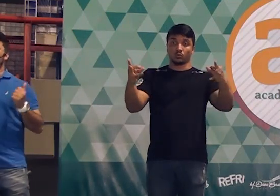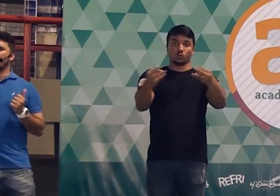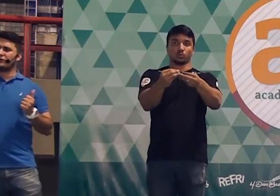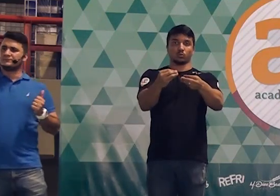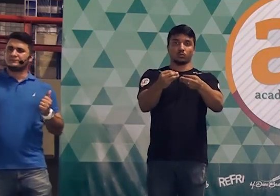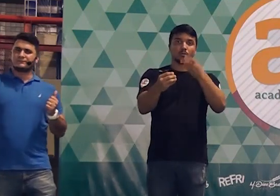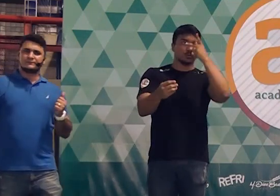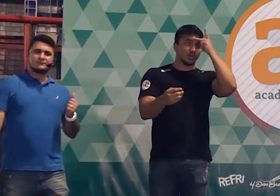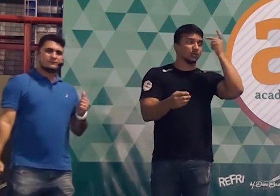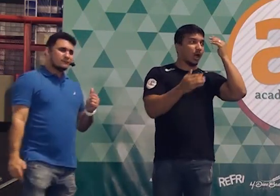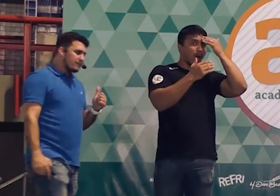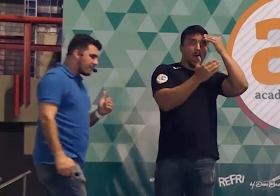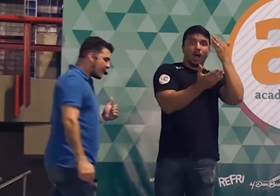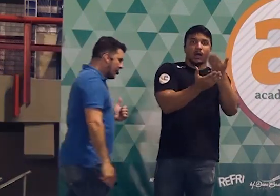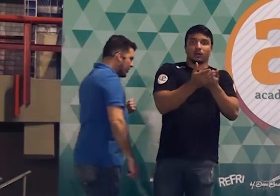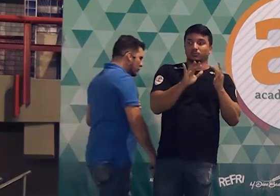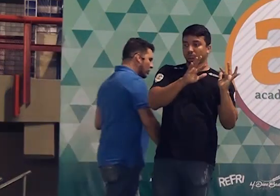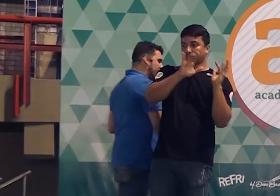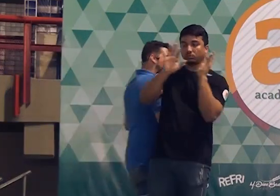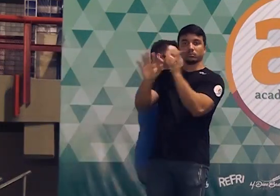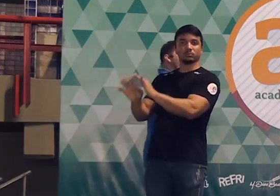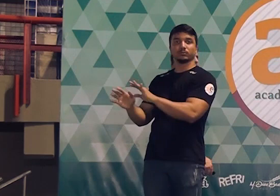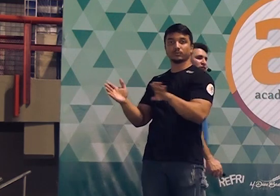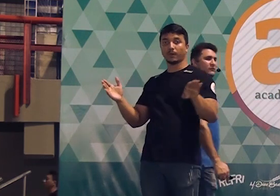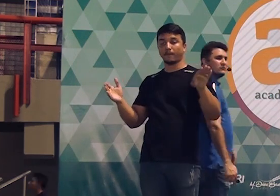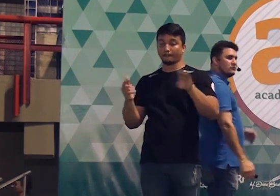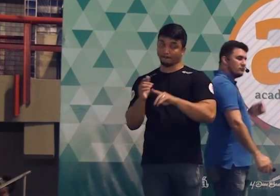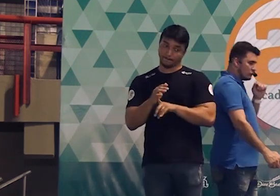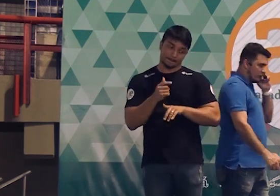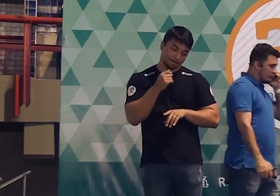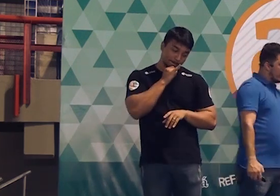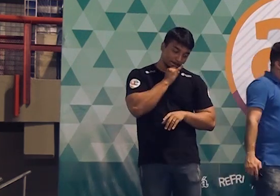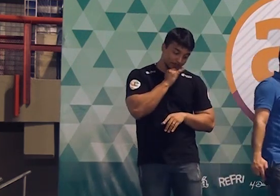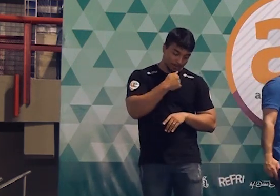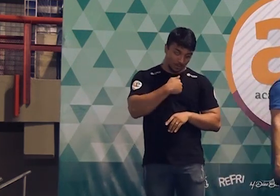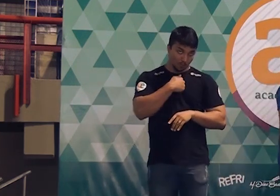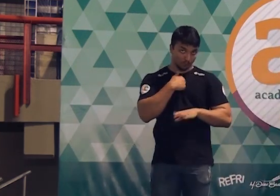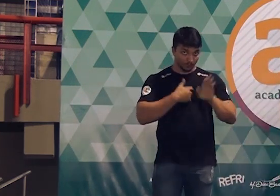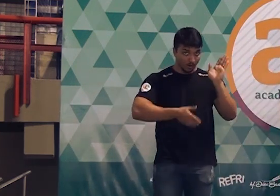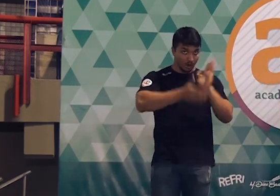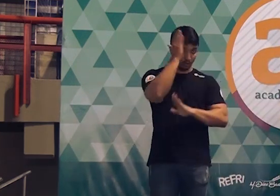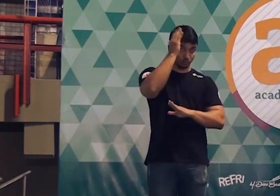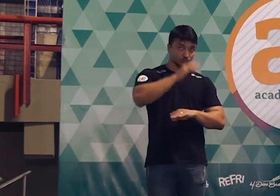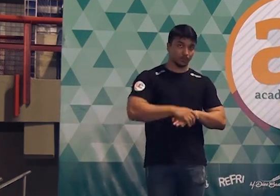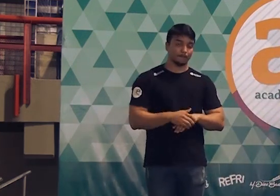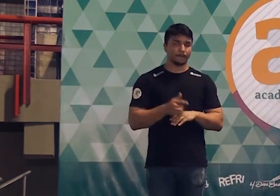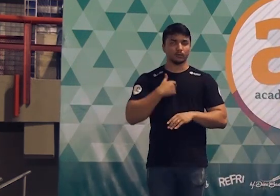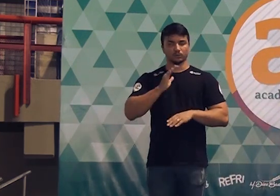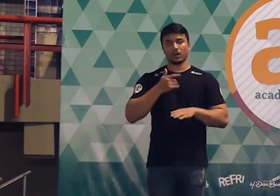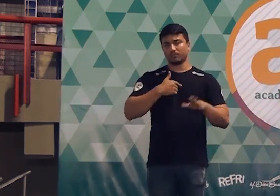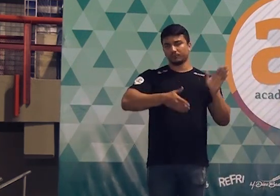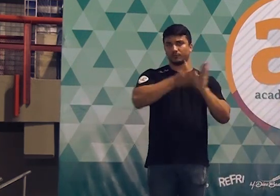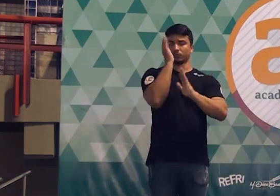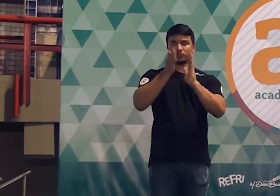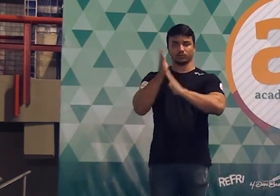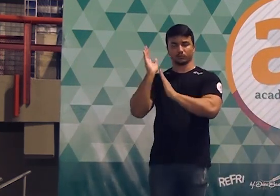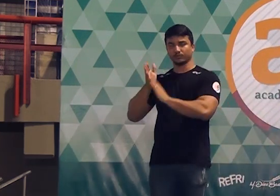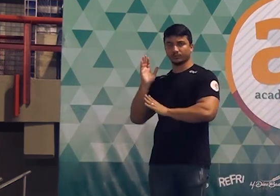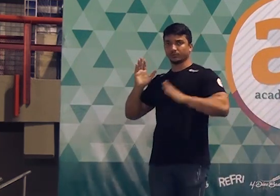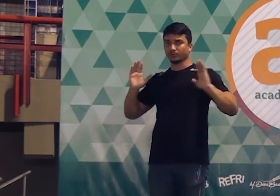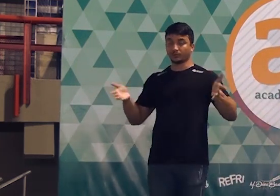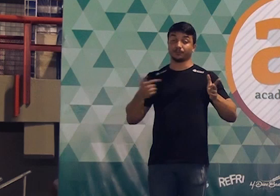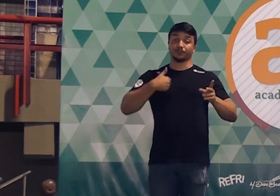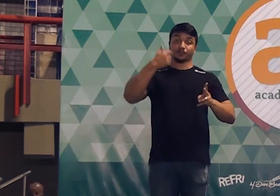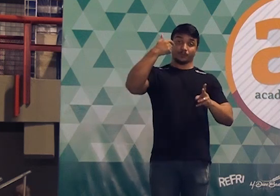gente que acreditou. Quando eu viajo, eu já viajei bastante, tá? Quando